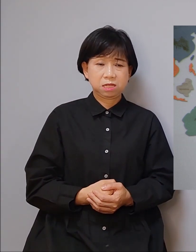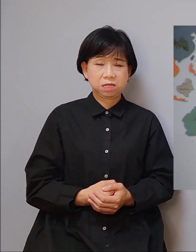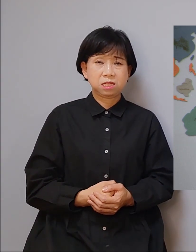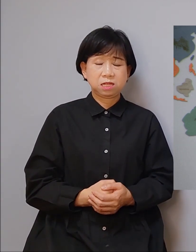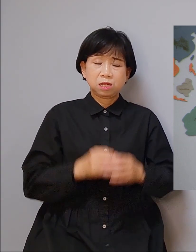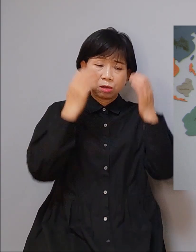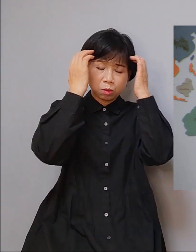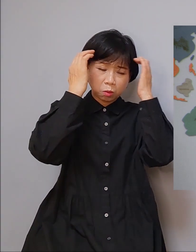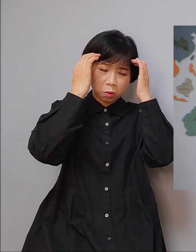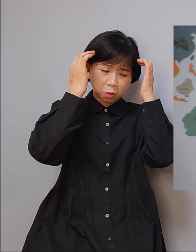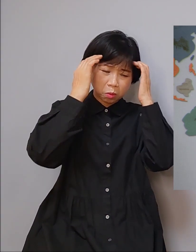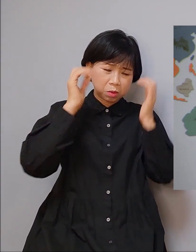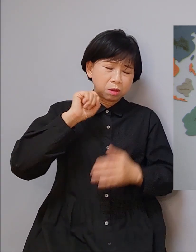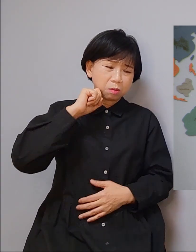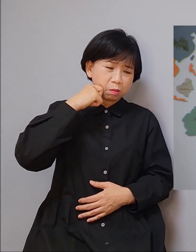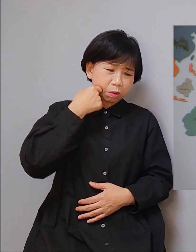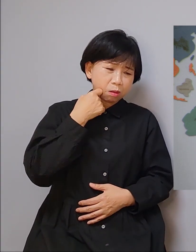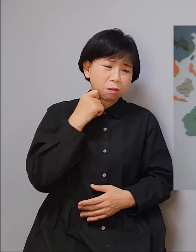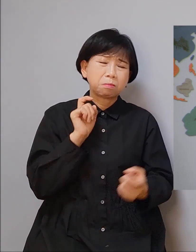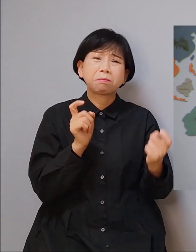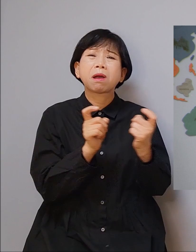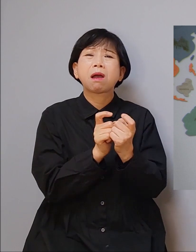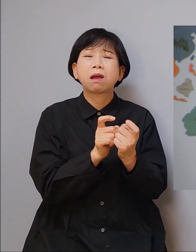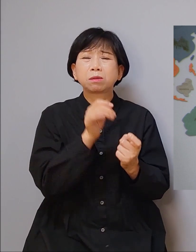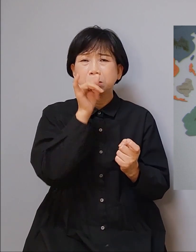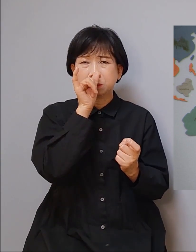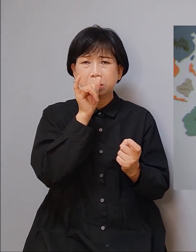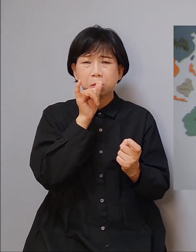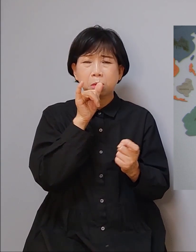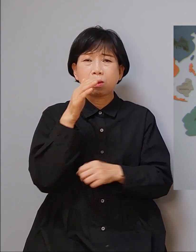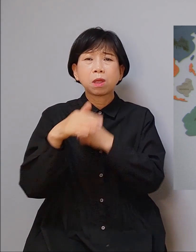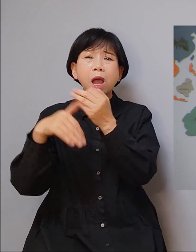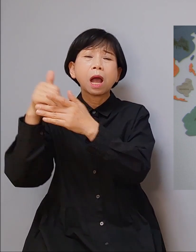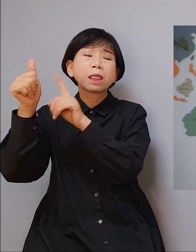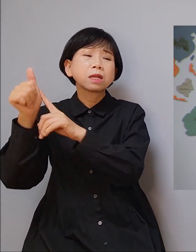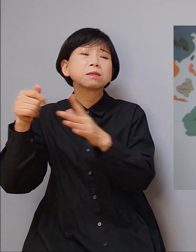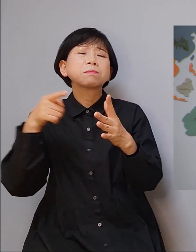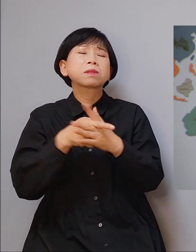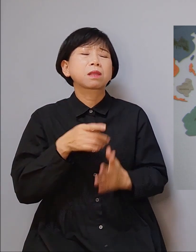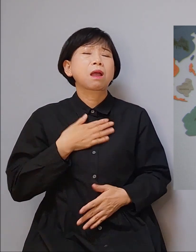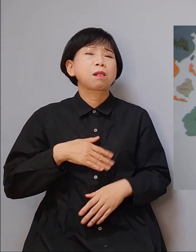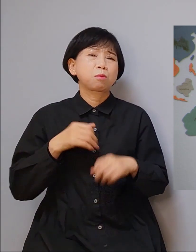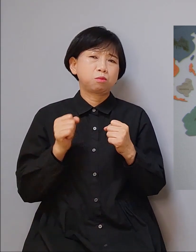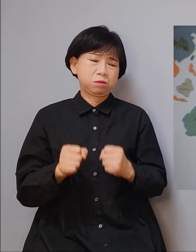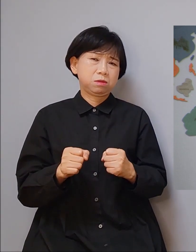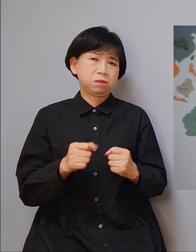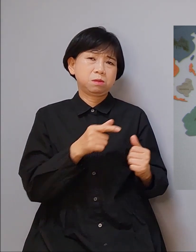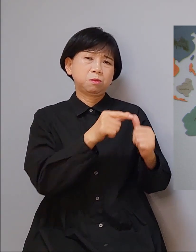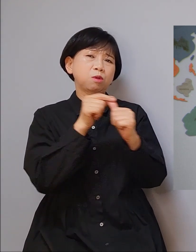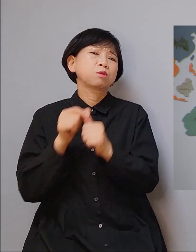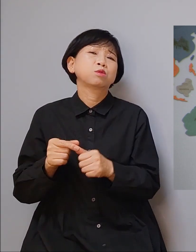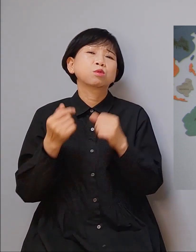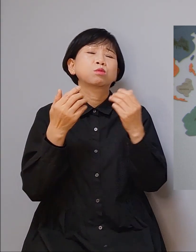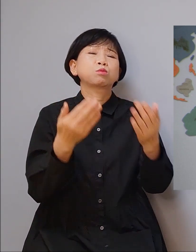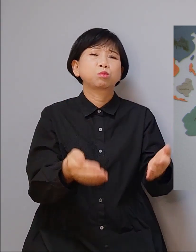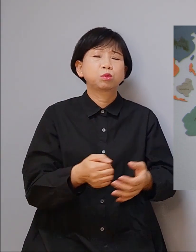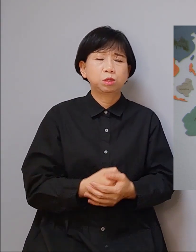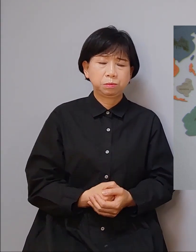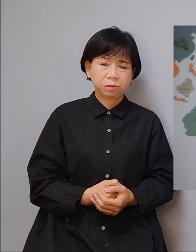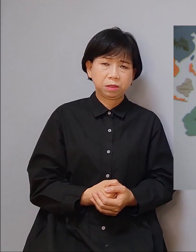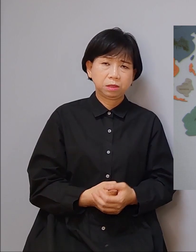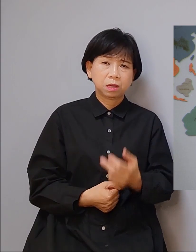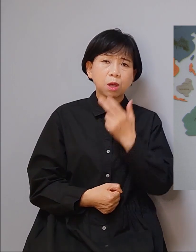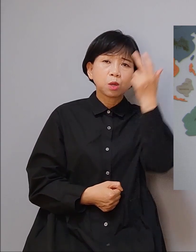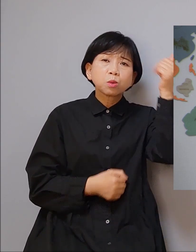되게 만드십니다. 요셉의 기다림도 마찬가지입니다. 여전히 달라질 게 없는 노예였다가 재수인 그의